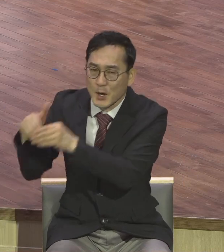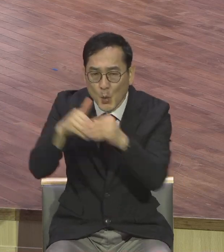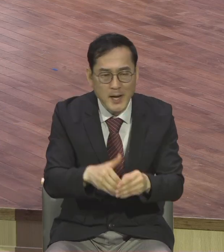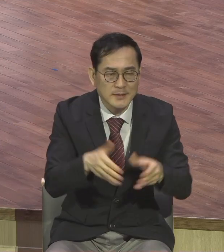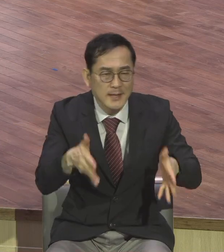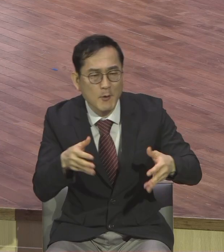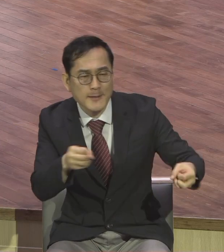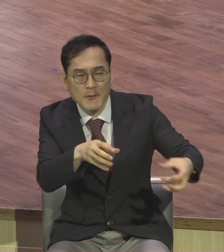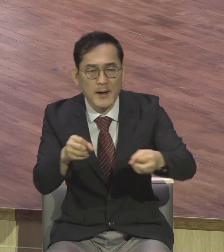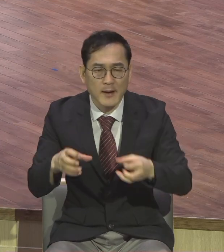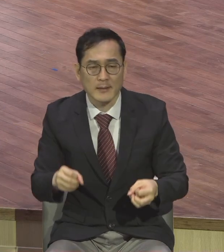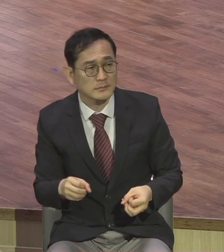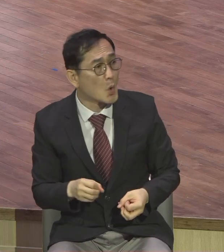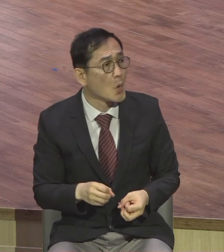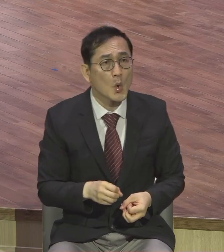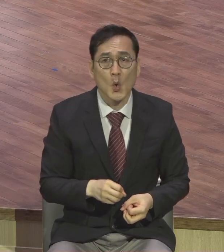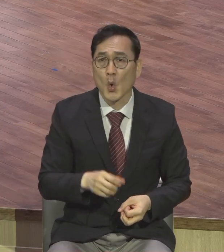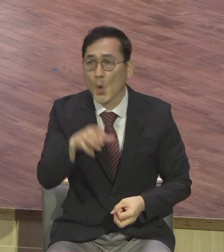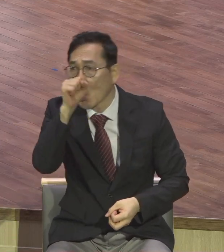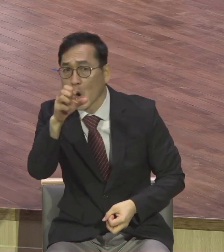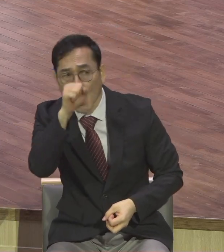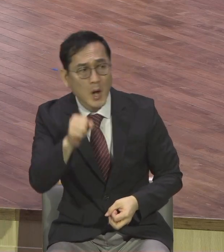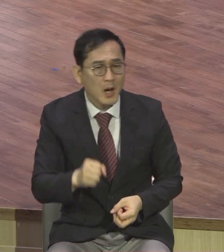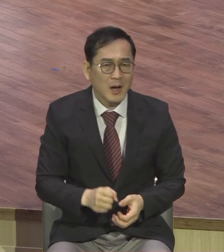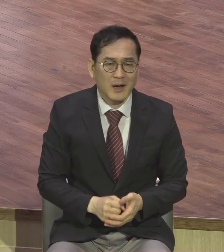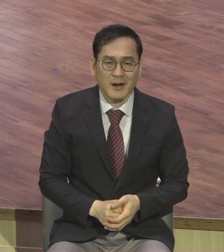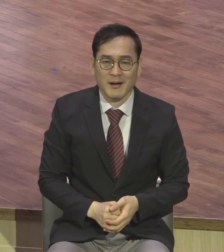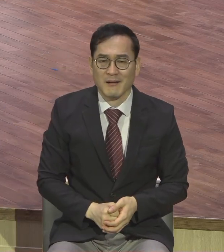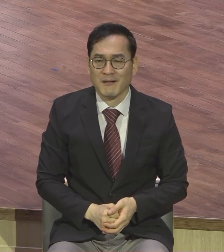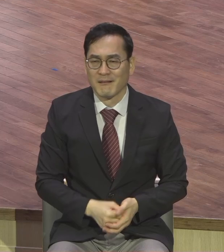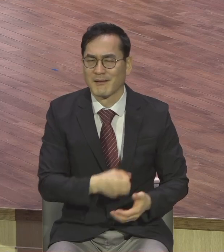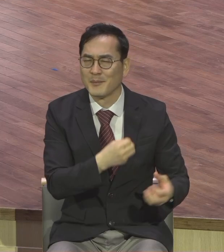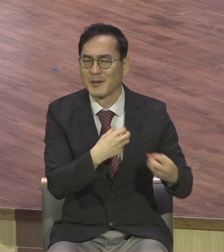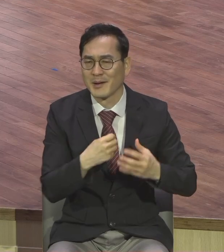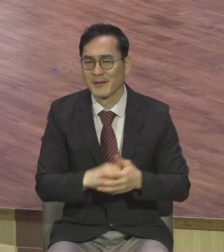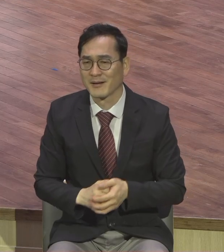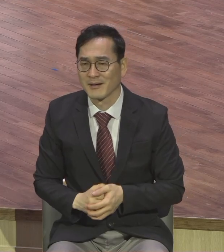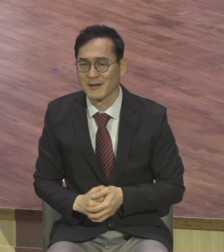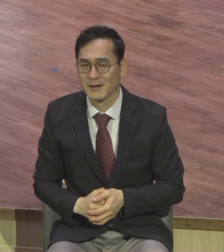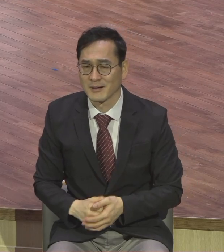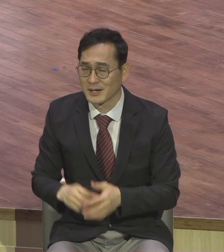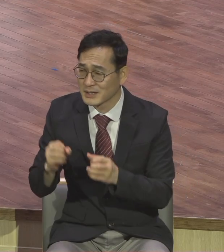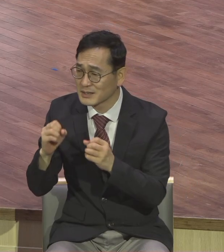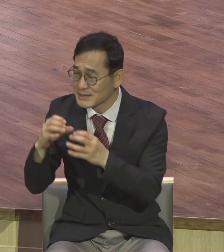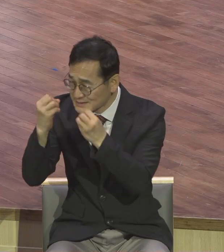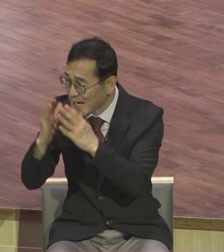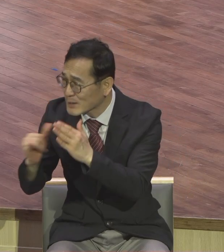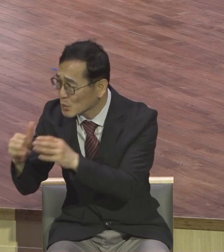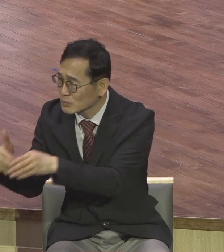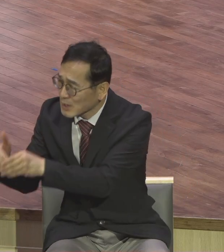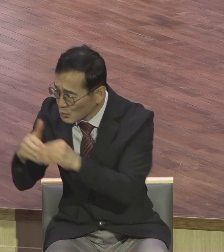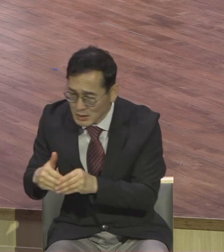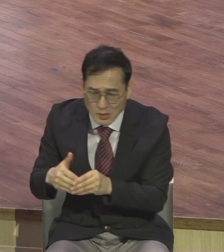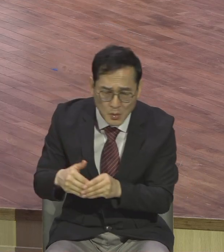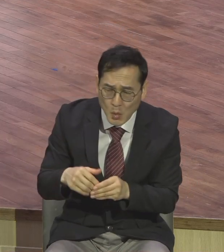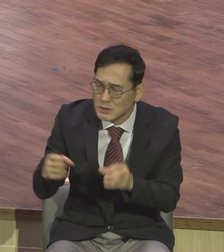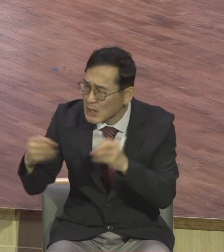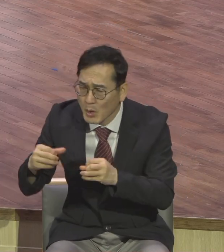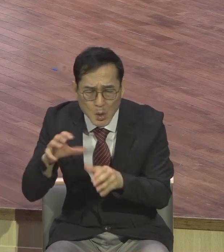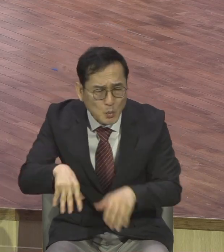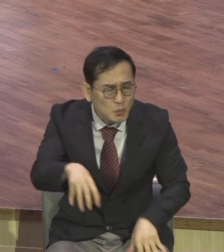너무 좋다는 거예요. 카페가 생겨 저는 오면 갈 데가 없어가지고 너무 좋다는 겁니다. 2-3칠